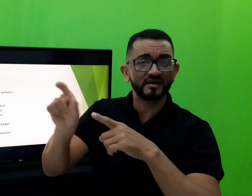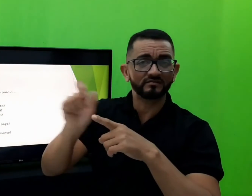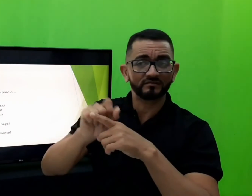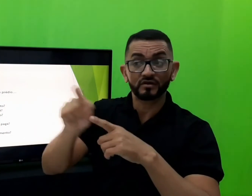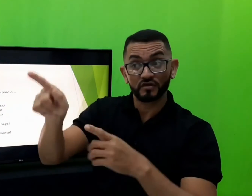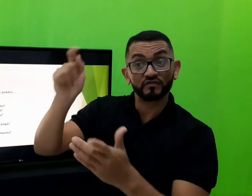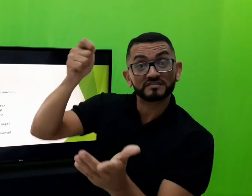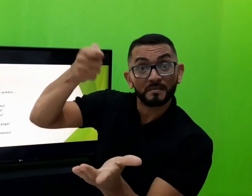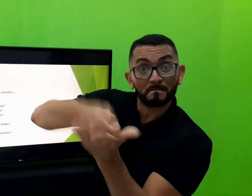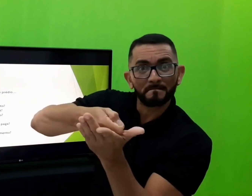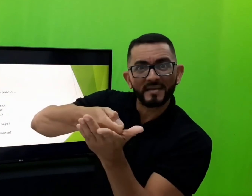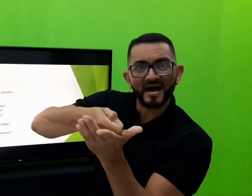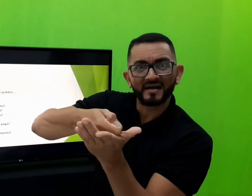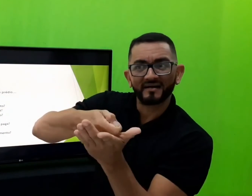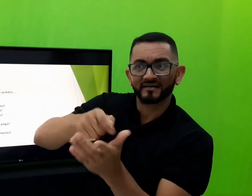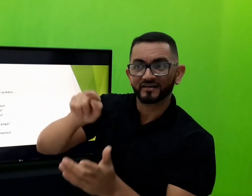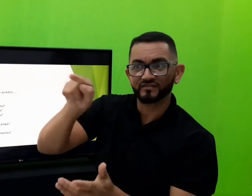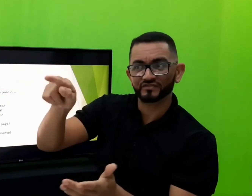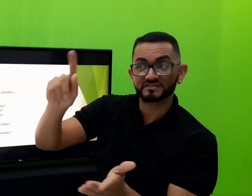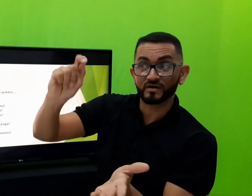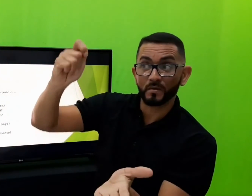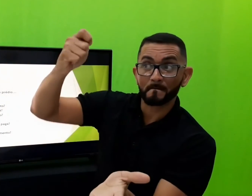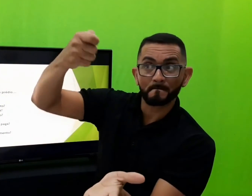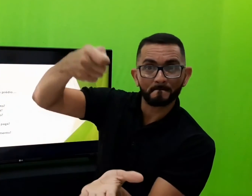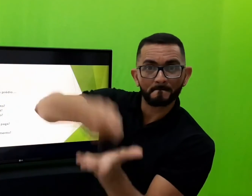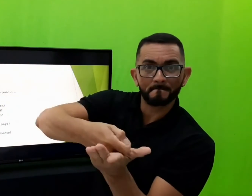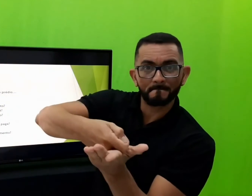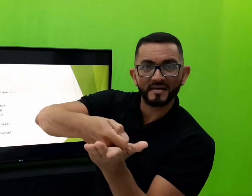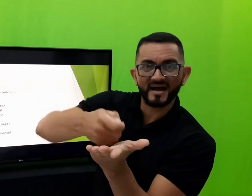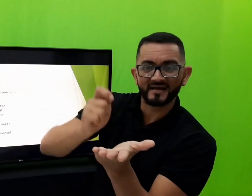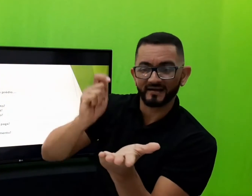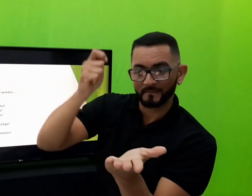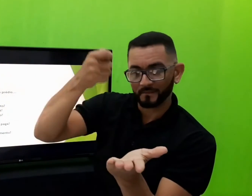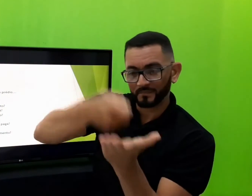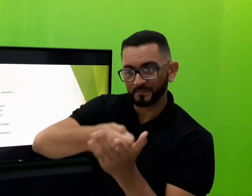Certo? Que você paga. Que você, ó, paga.